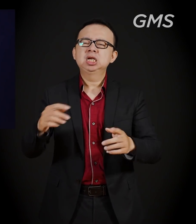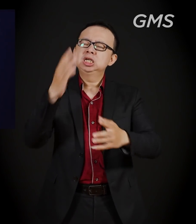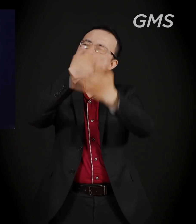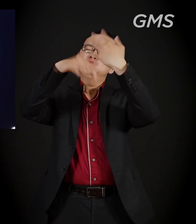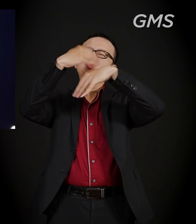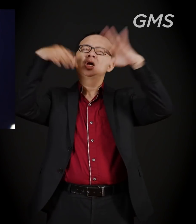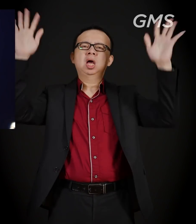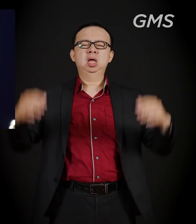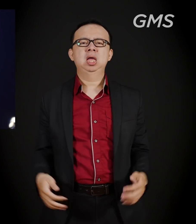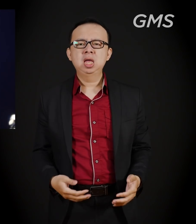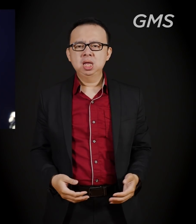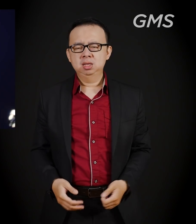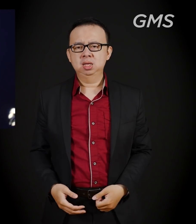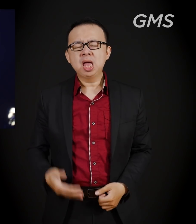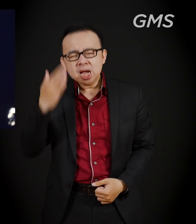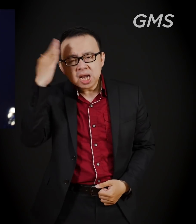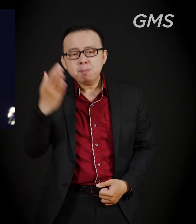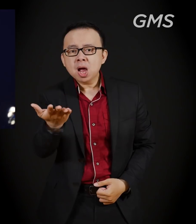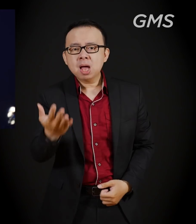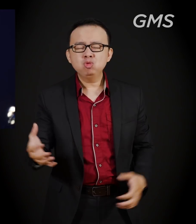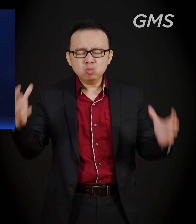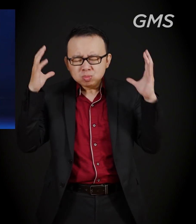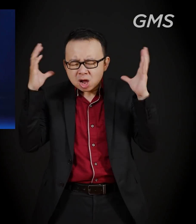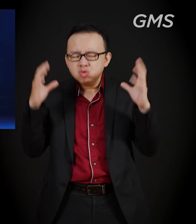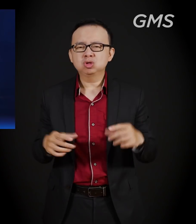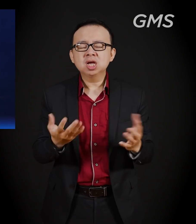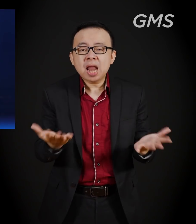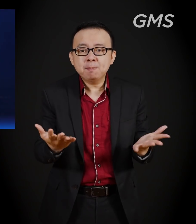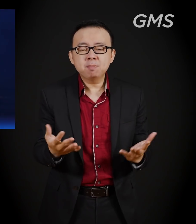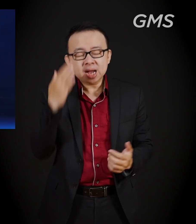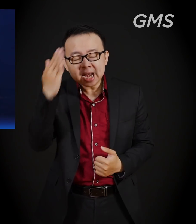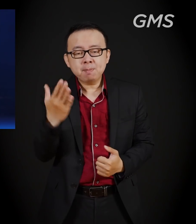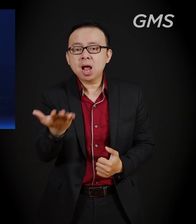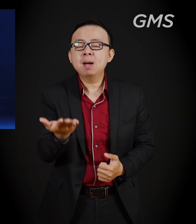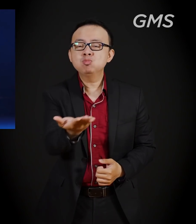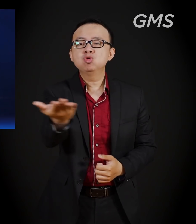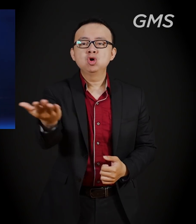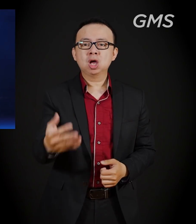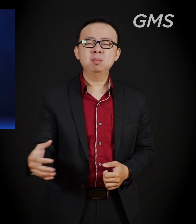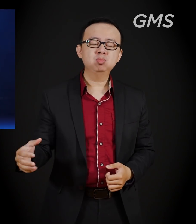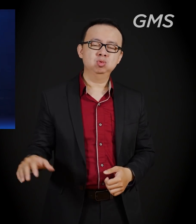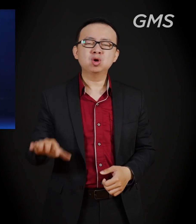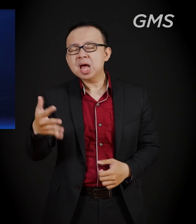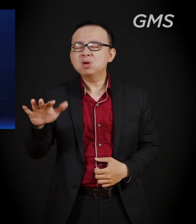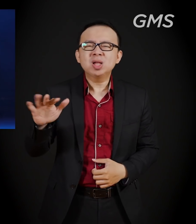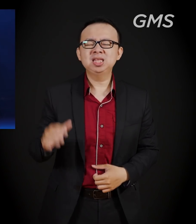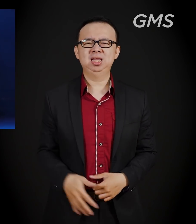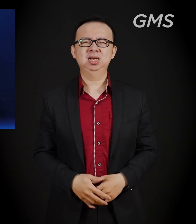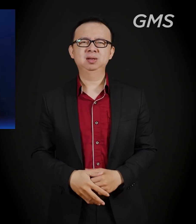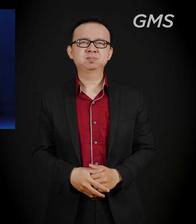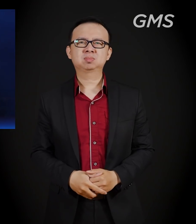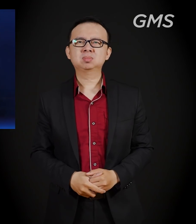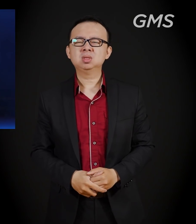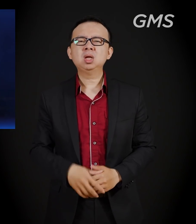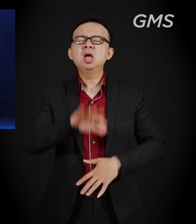Kenapa kamu bimbang? Kenapa kamu gak percaya? Kenapa kamu masih sibuk dengan segala yang ada di pikiranmu